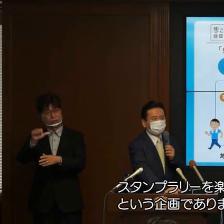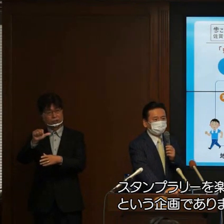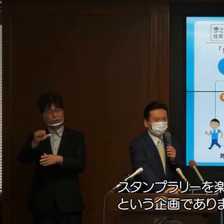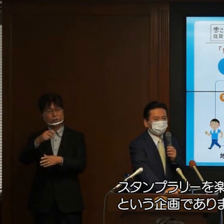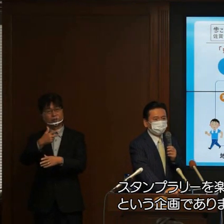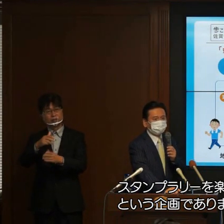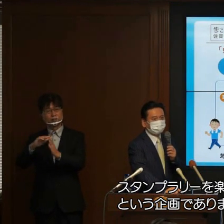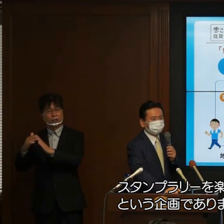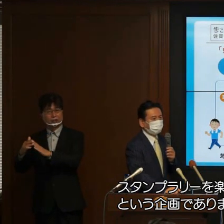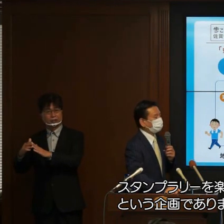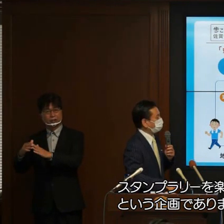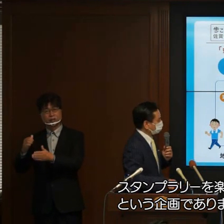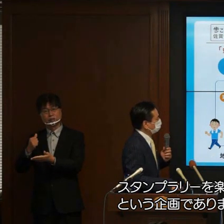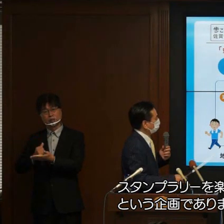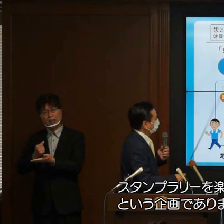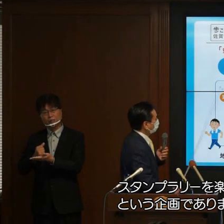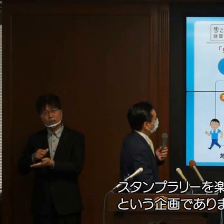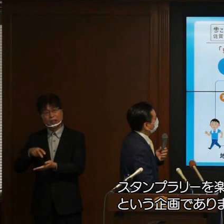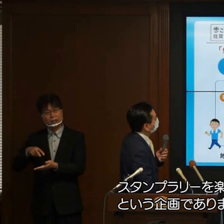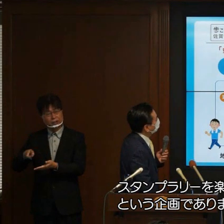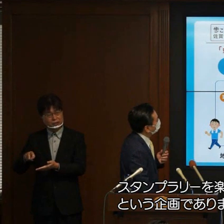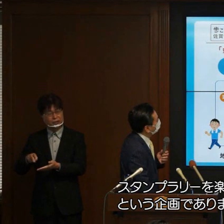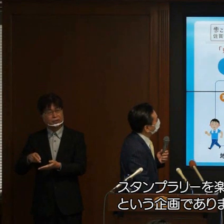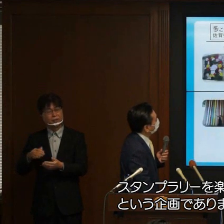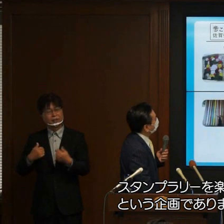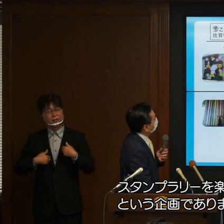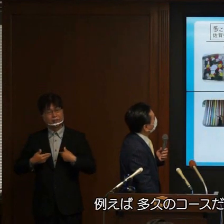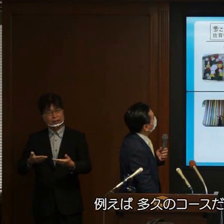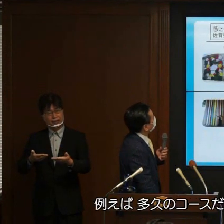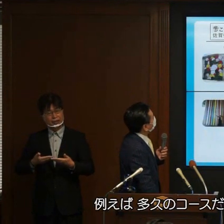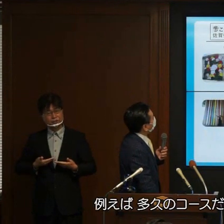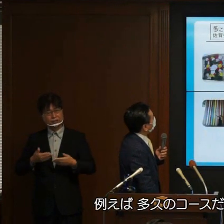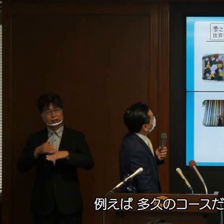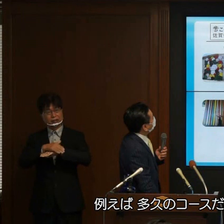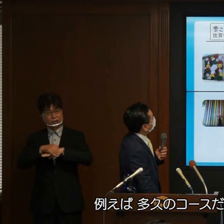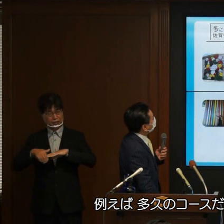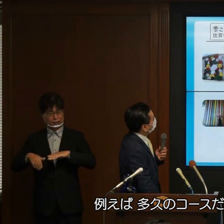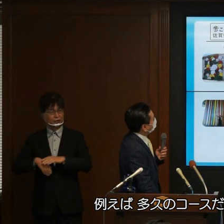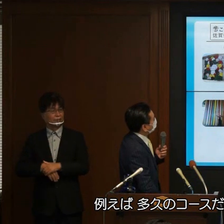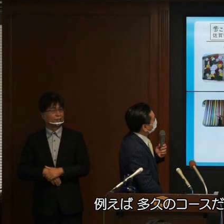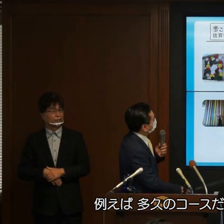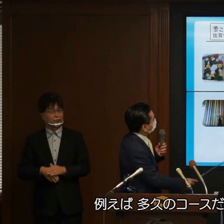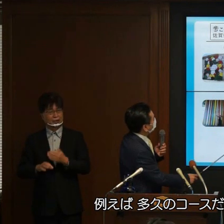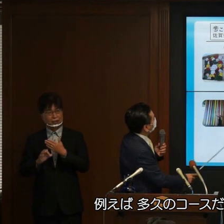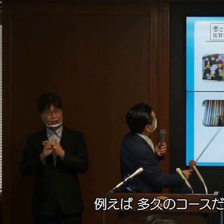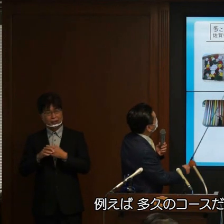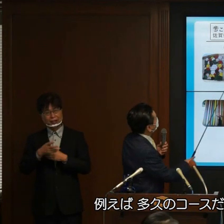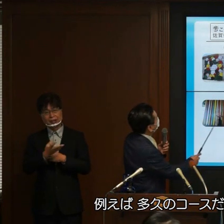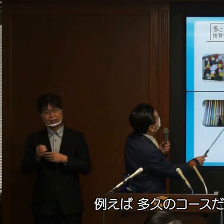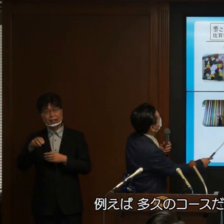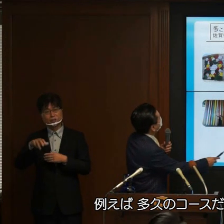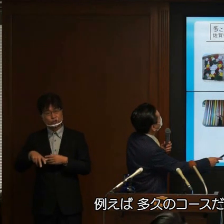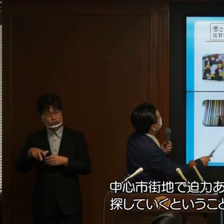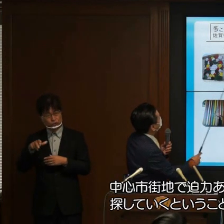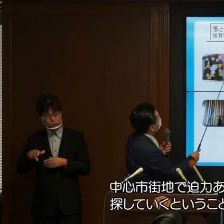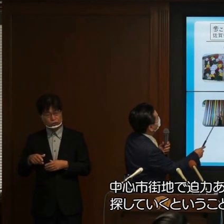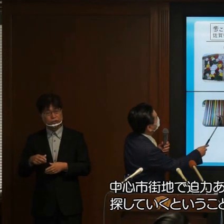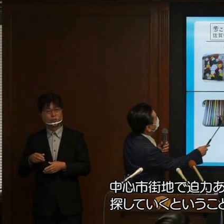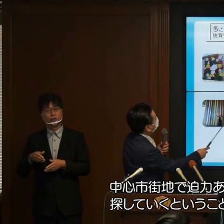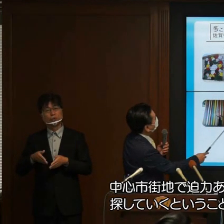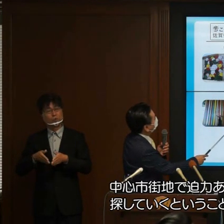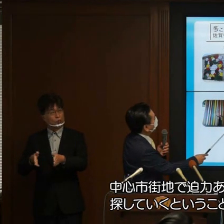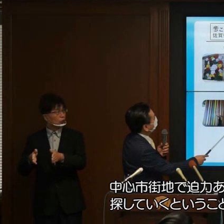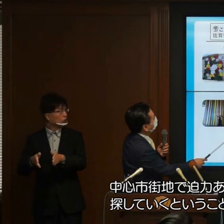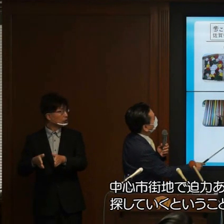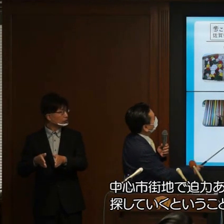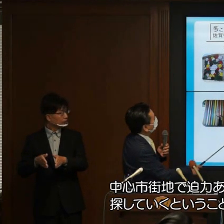楽しんでいただこうという企画であります。はい、例えば他区のコースだとこういう形になって、中心市